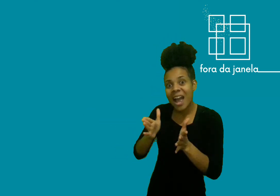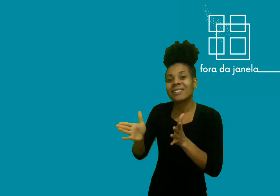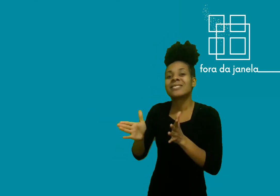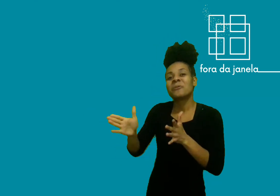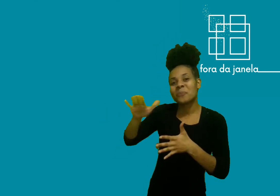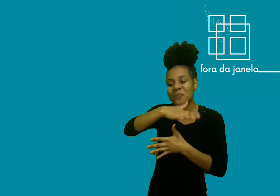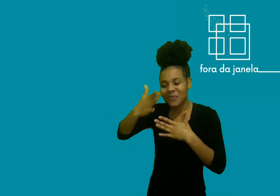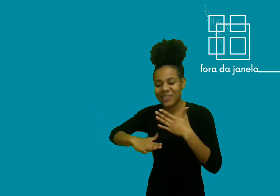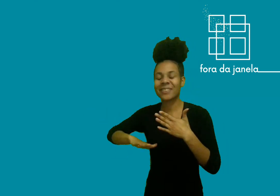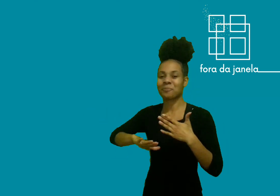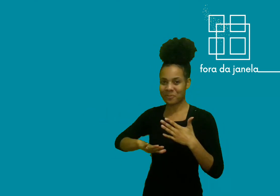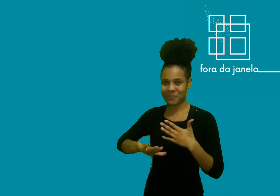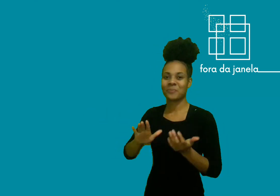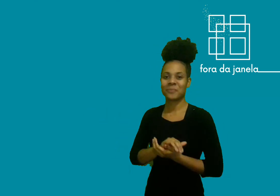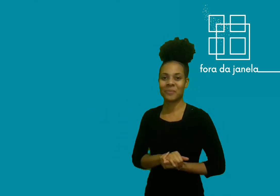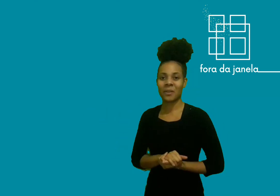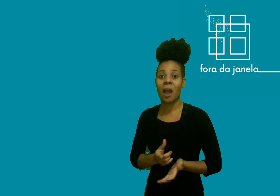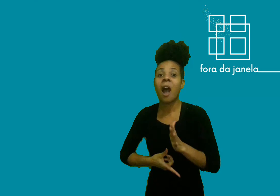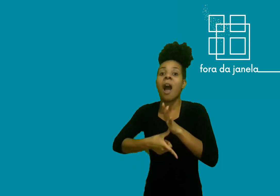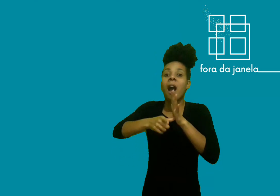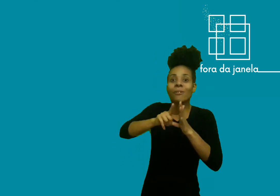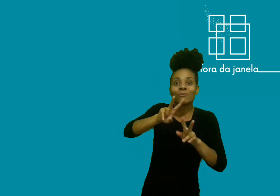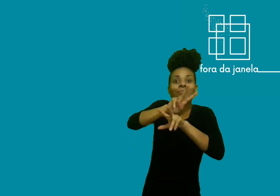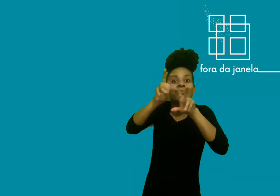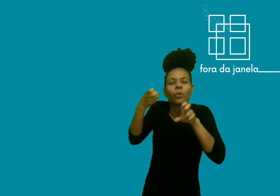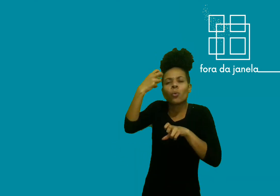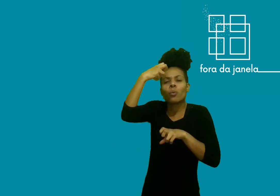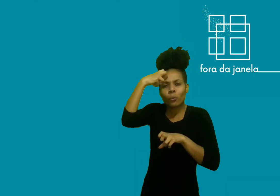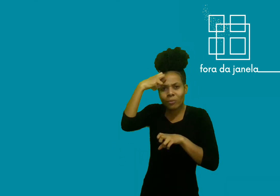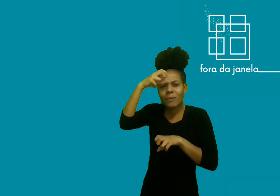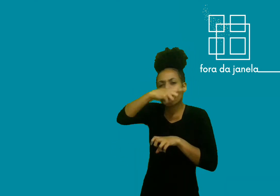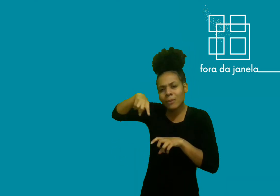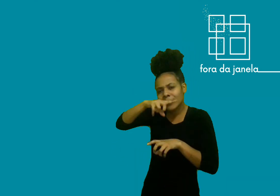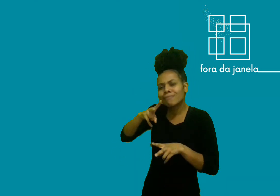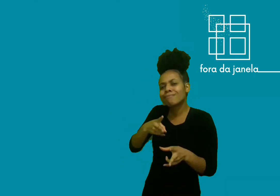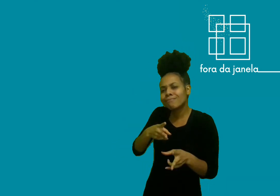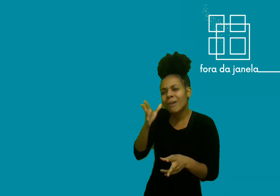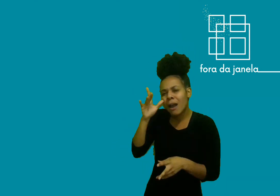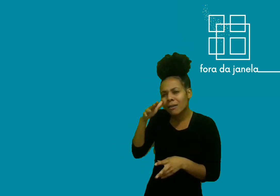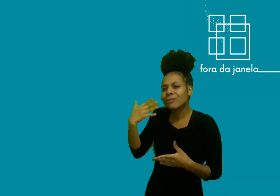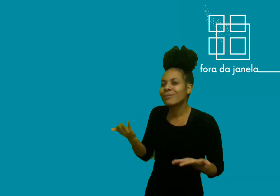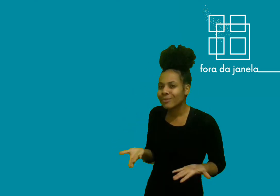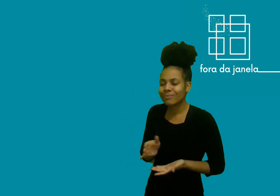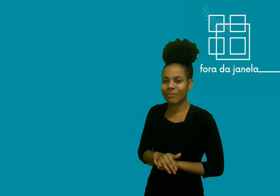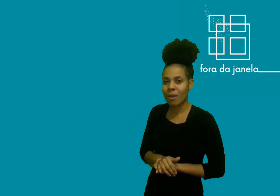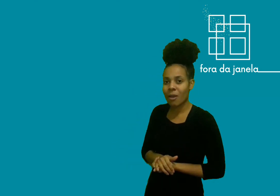uma intérprete de Libras, que é a Carol Mezan. E a Carol, ela veio com essa proposta pra gente